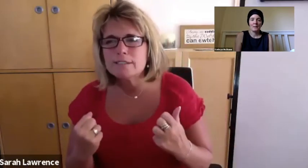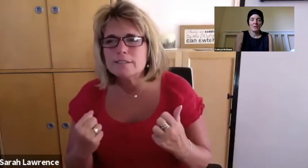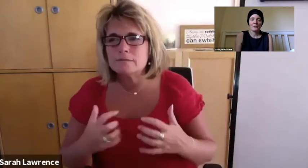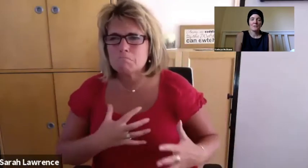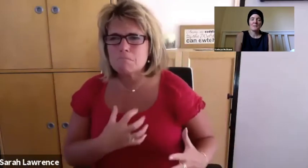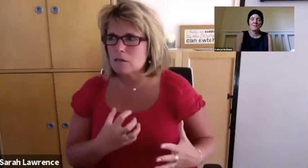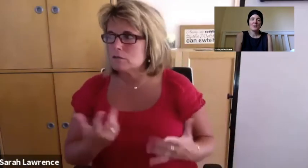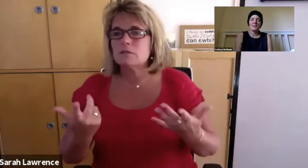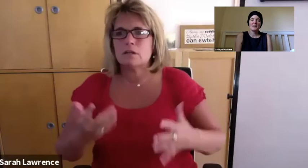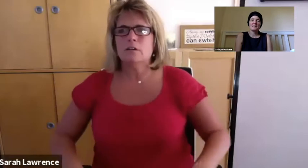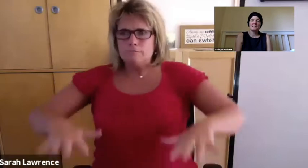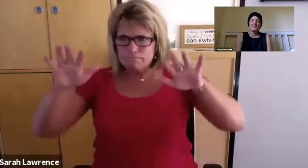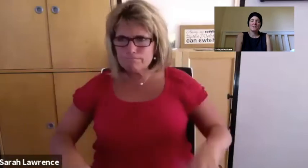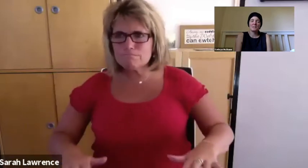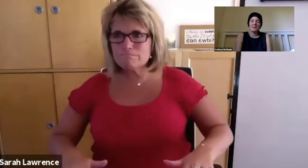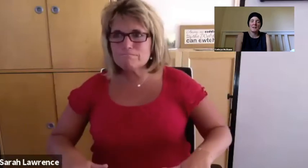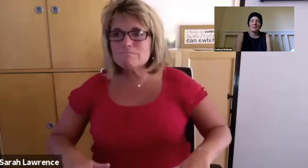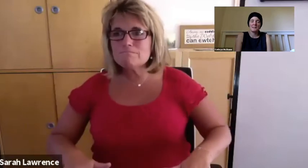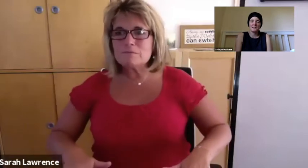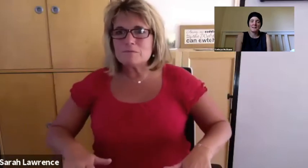ond mae'n rhaid dangos y teimlad,